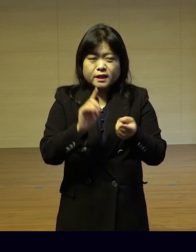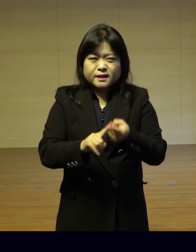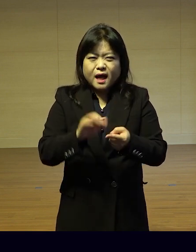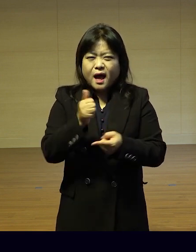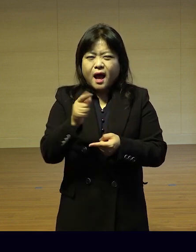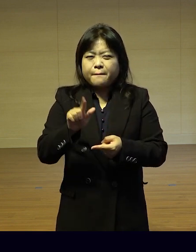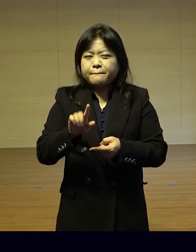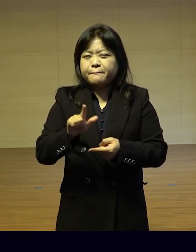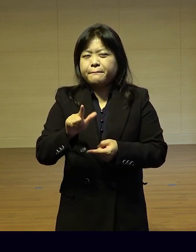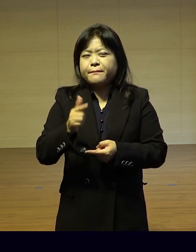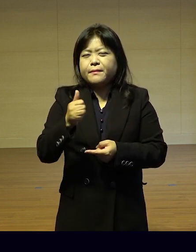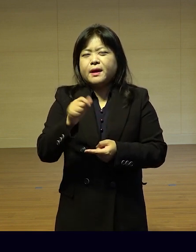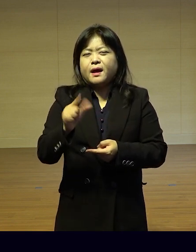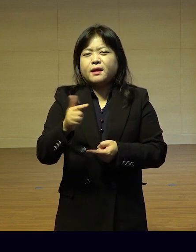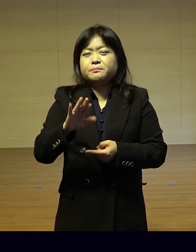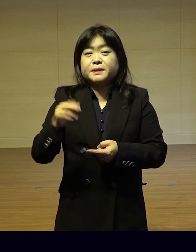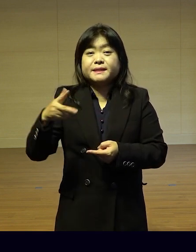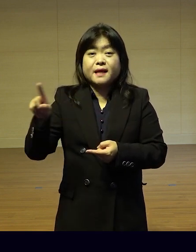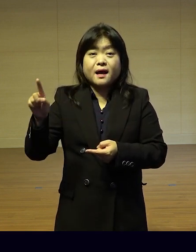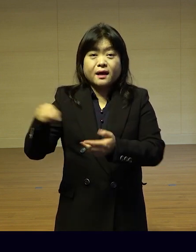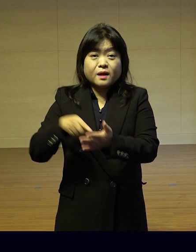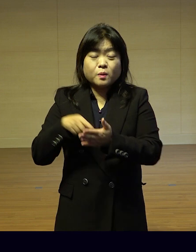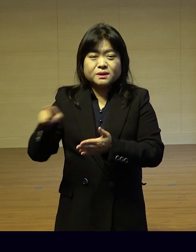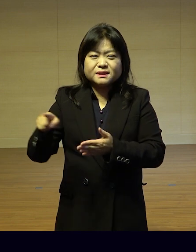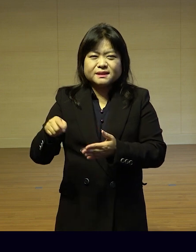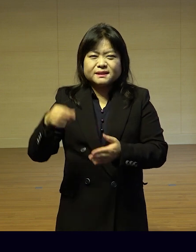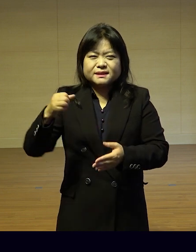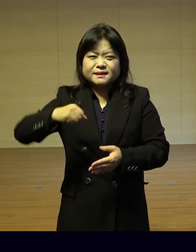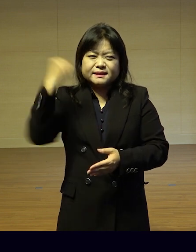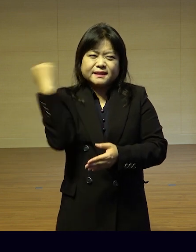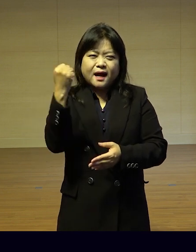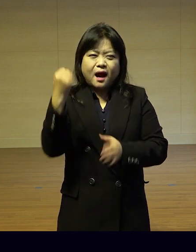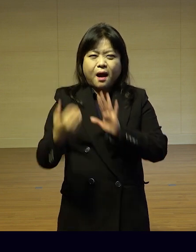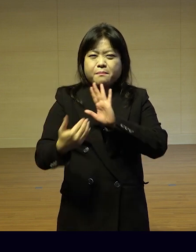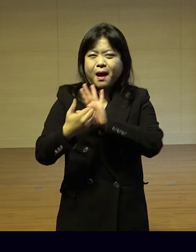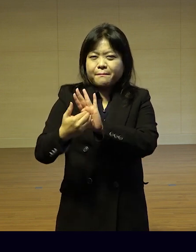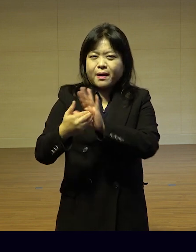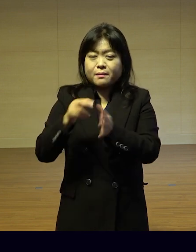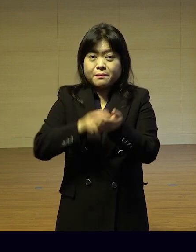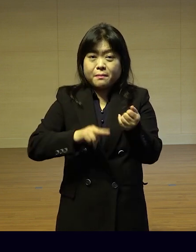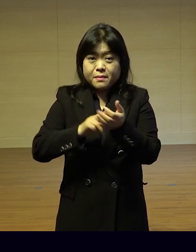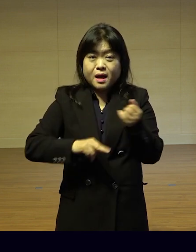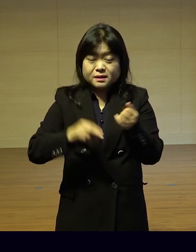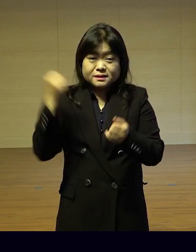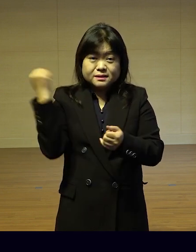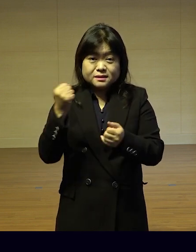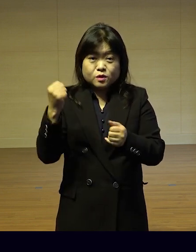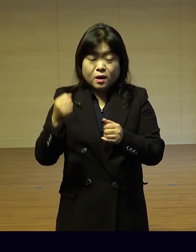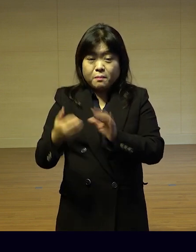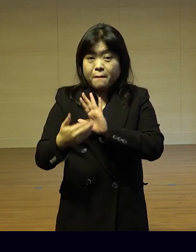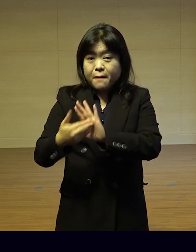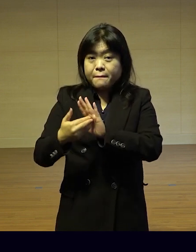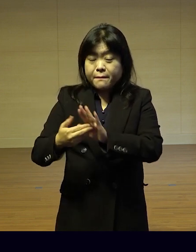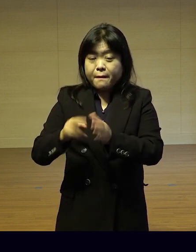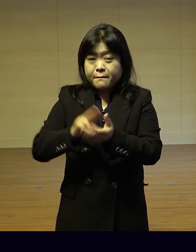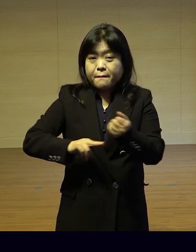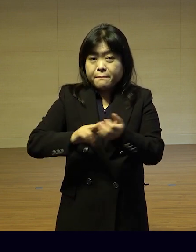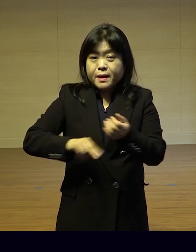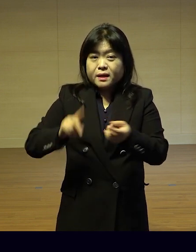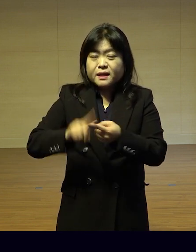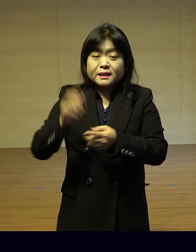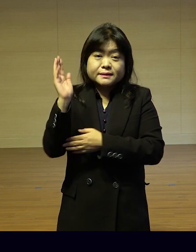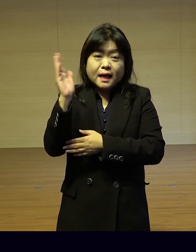한비자에 나오는 그 창과 방패를 파는 무기상인의 모순고사를 여러분